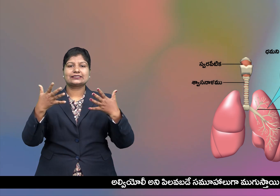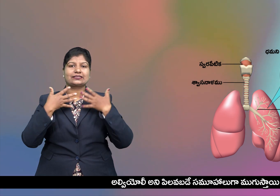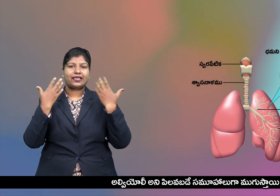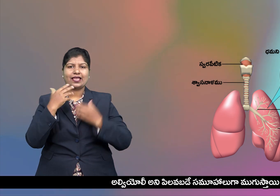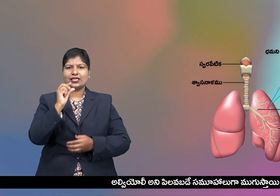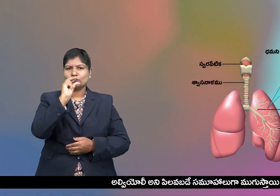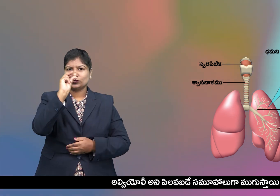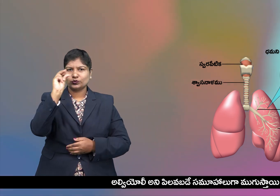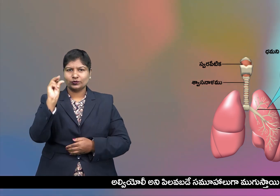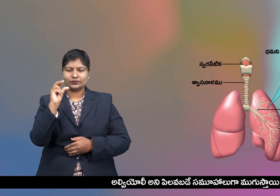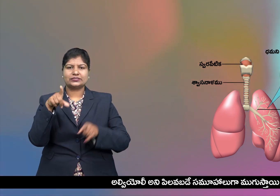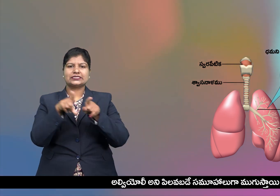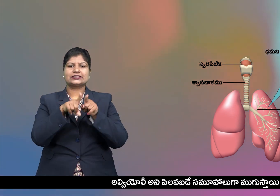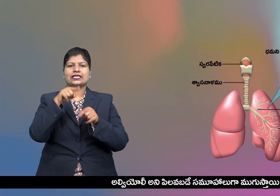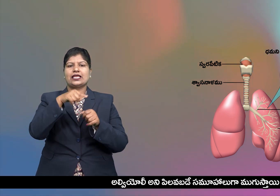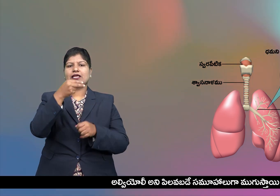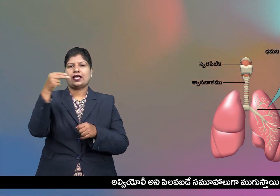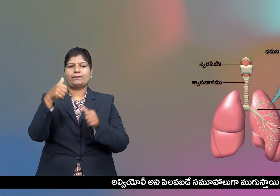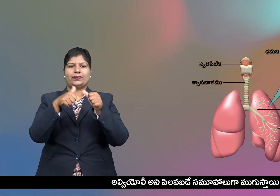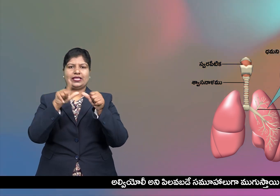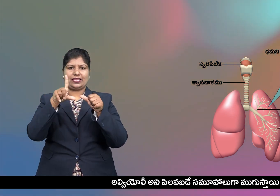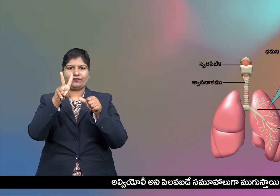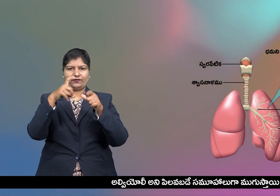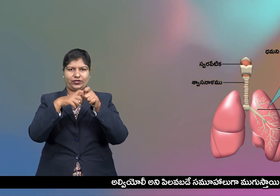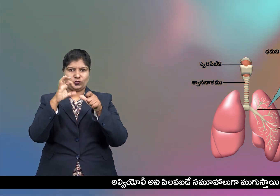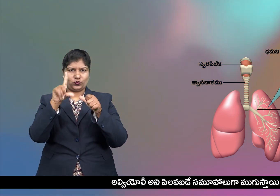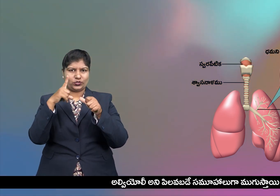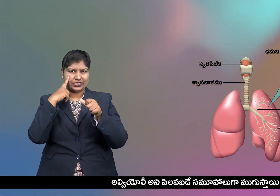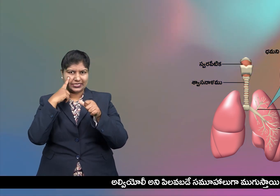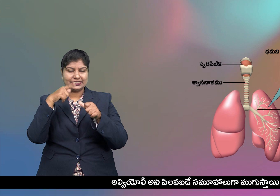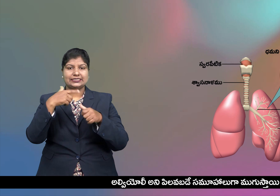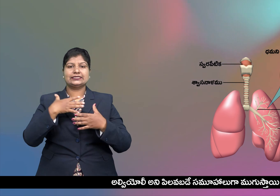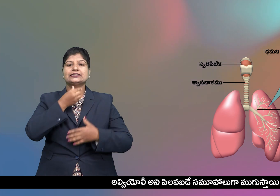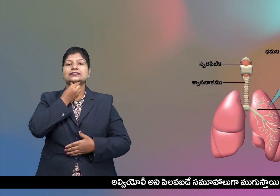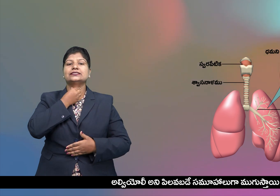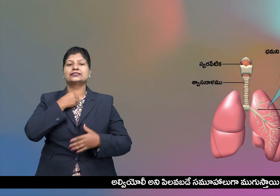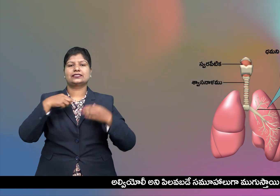అల్వియోలి అని పిలువబడే సమూహాలుగా ముగుస్తాయి.